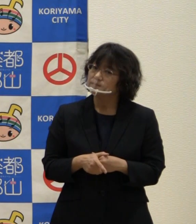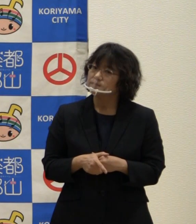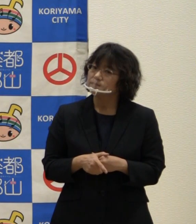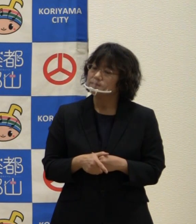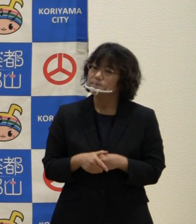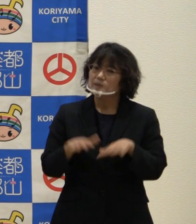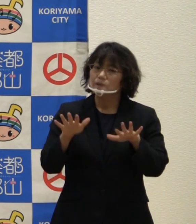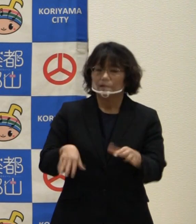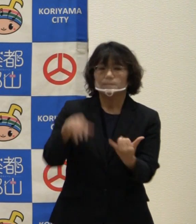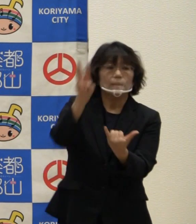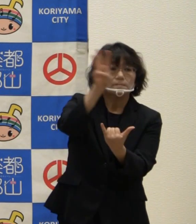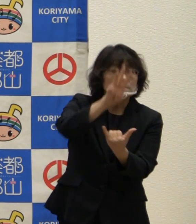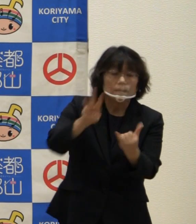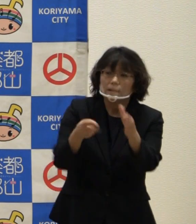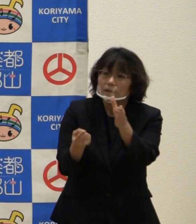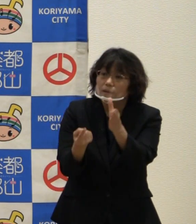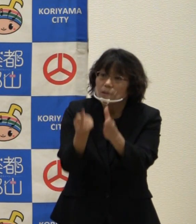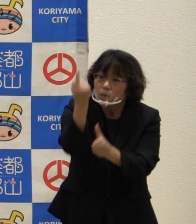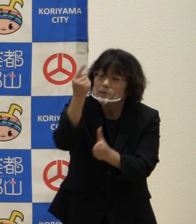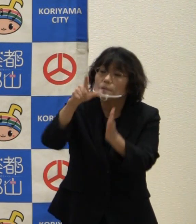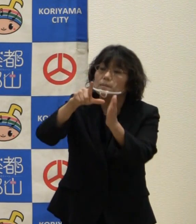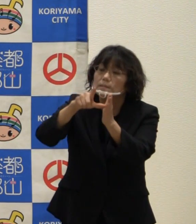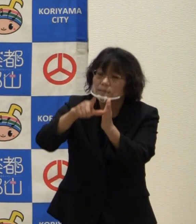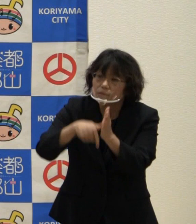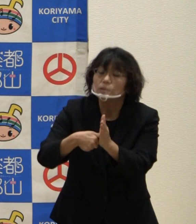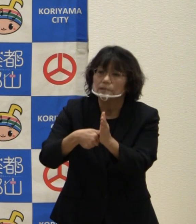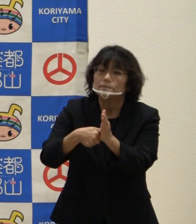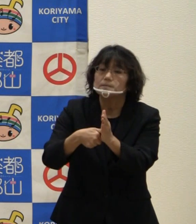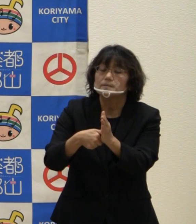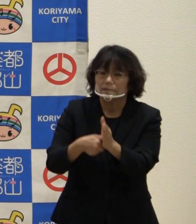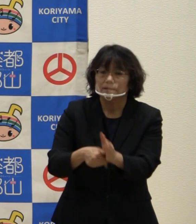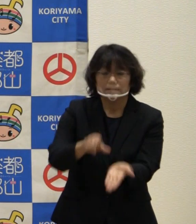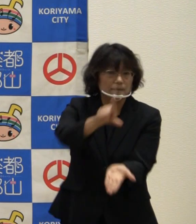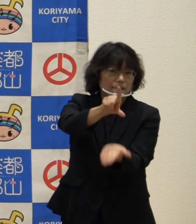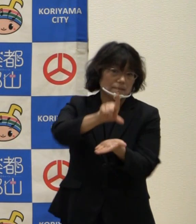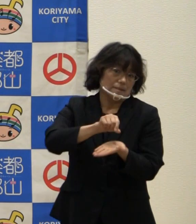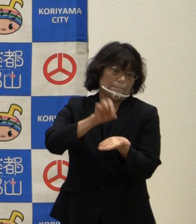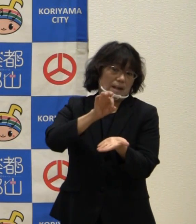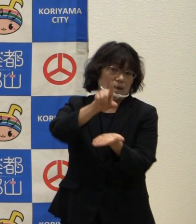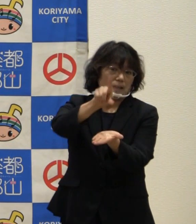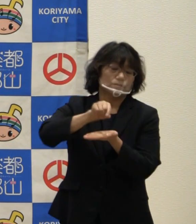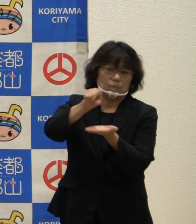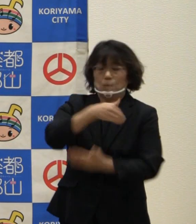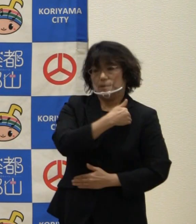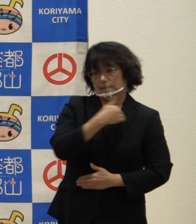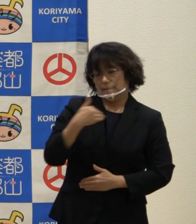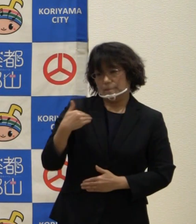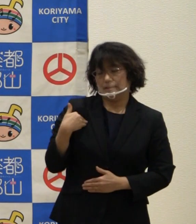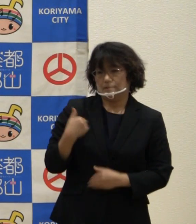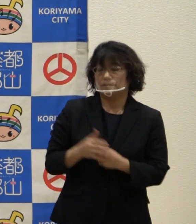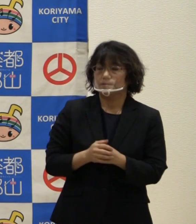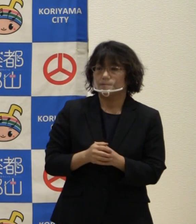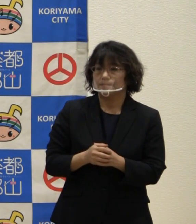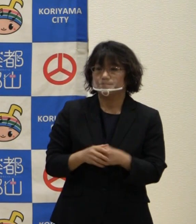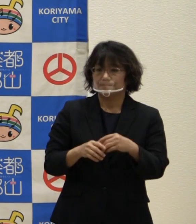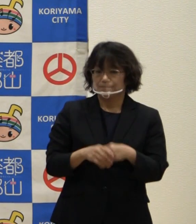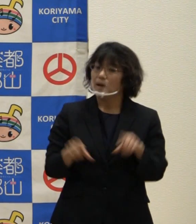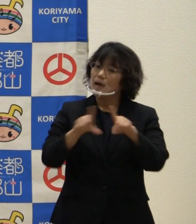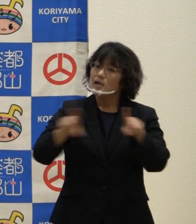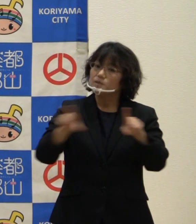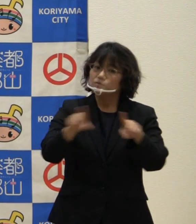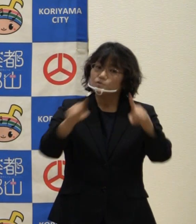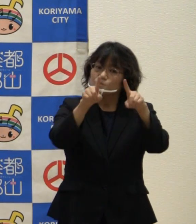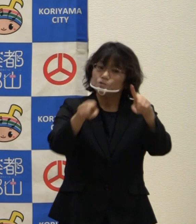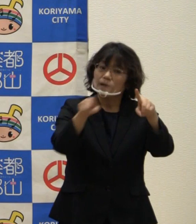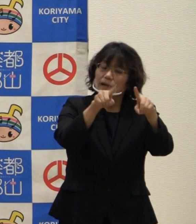災害という場合に非常用電源としても活用できる、また雇用者、平日は雇用者として活用して